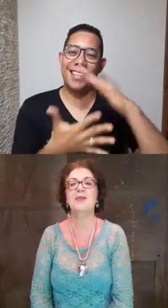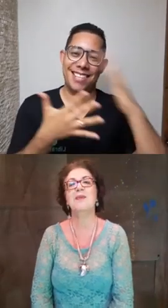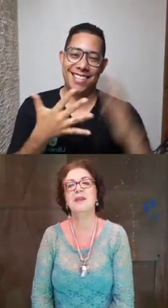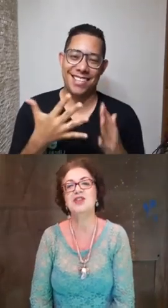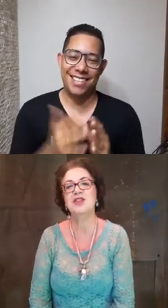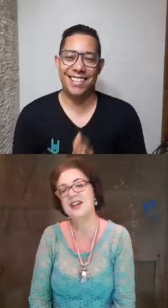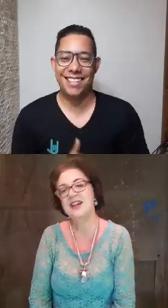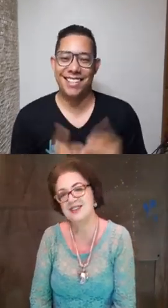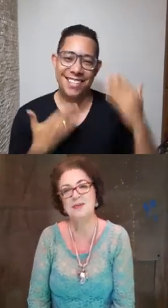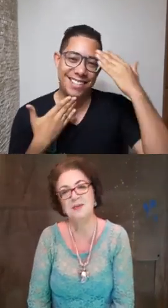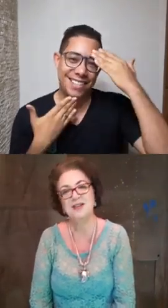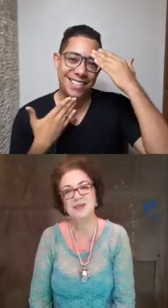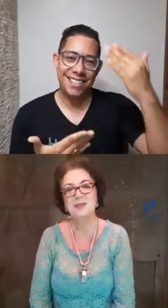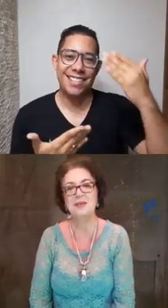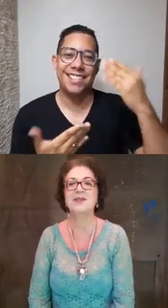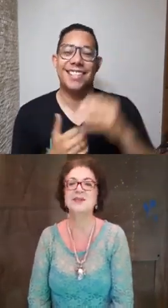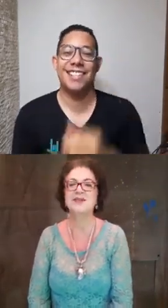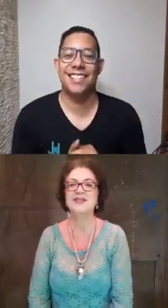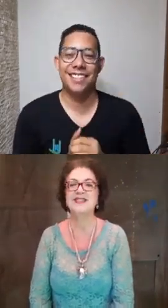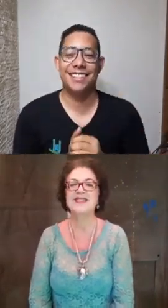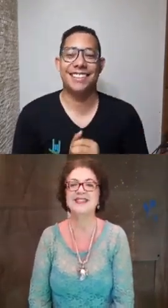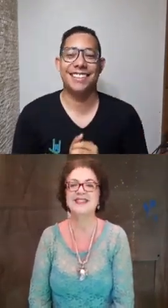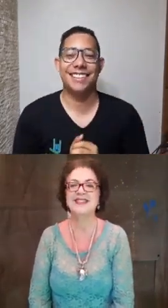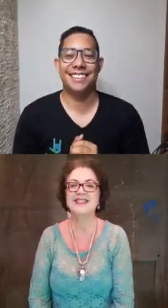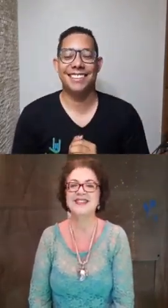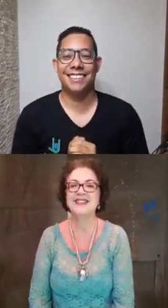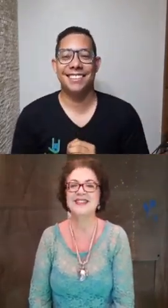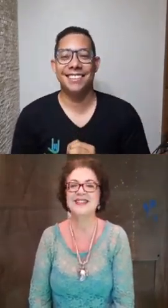por compartilhar esse momento comigo.